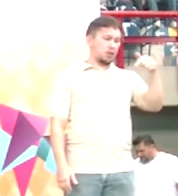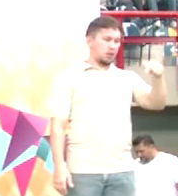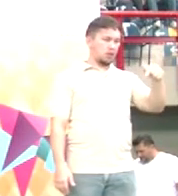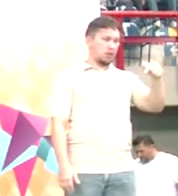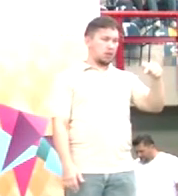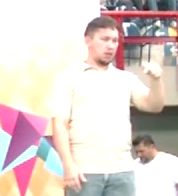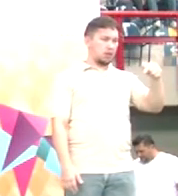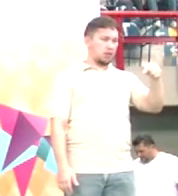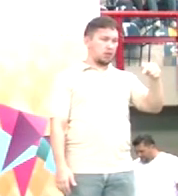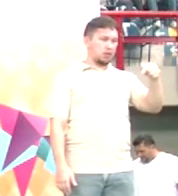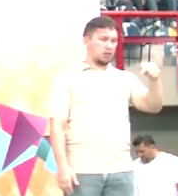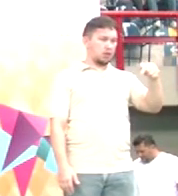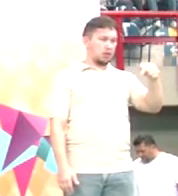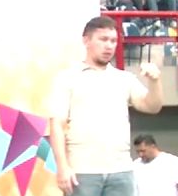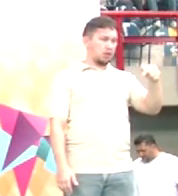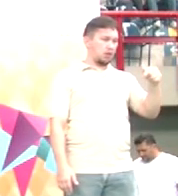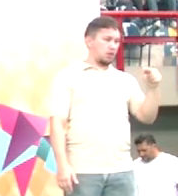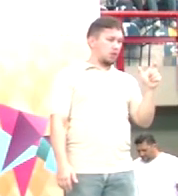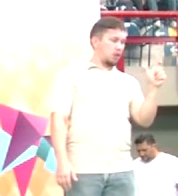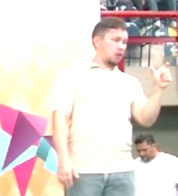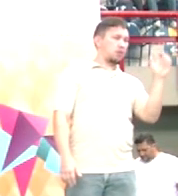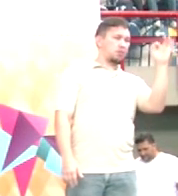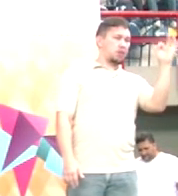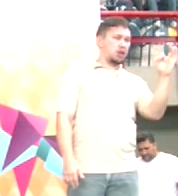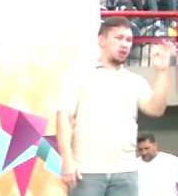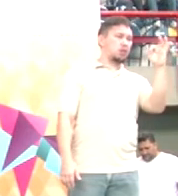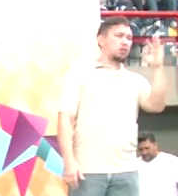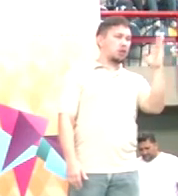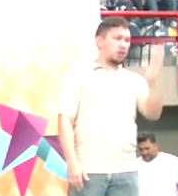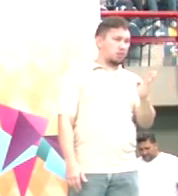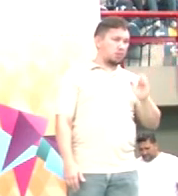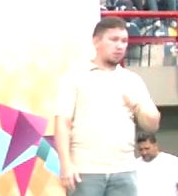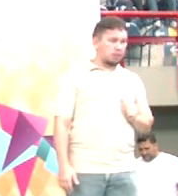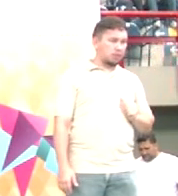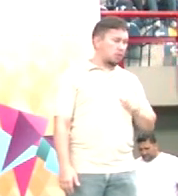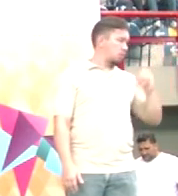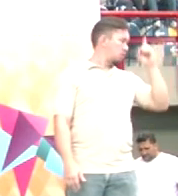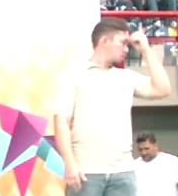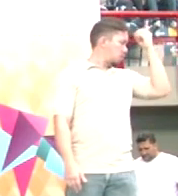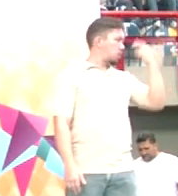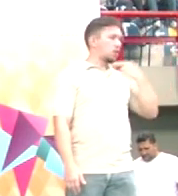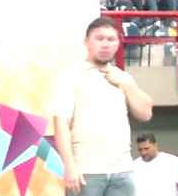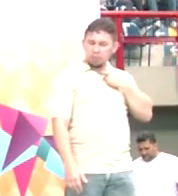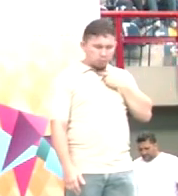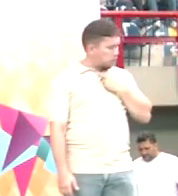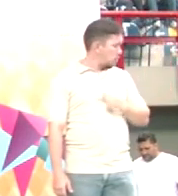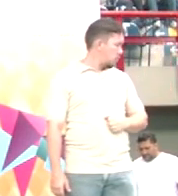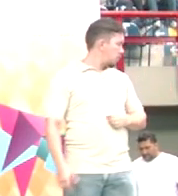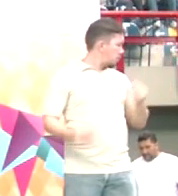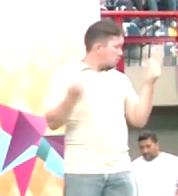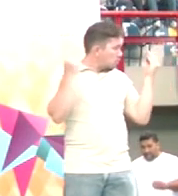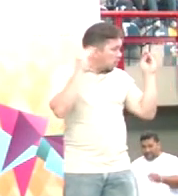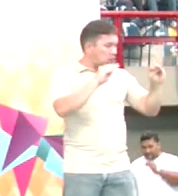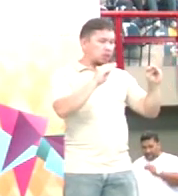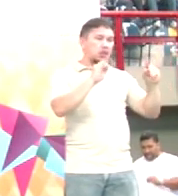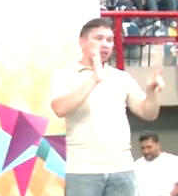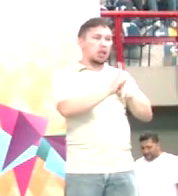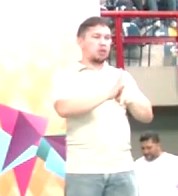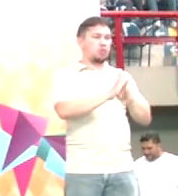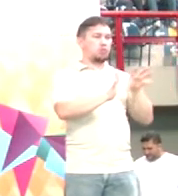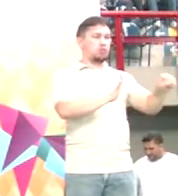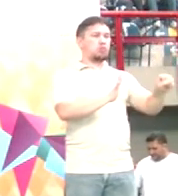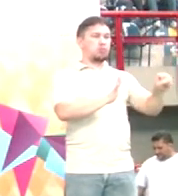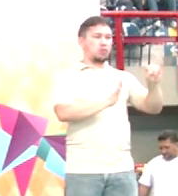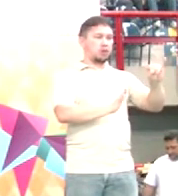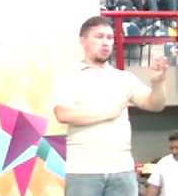13,67, seguido do símbolo de porcentagem. Não pode inventar, repetindo, tem que dizer a fonte. De onde